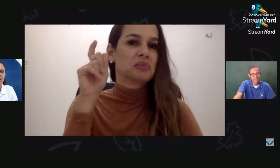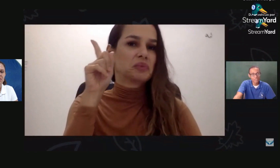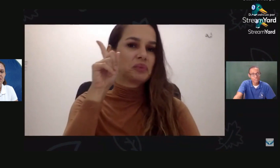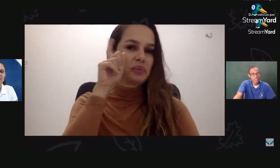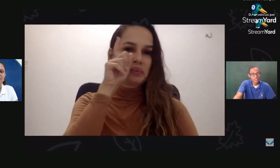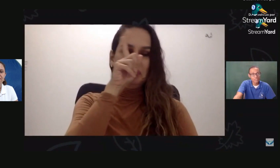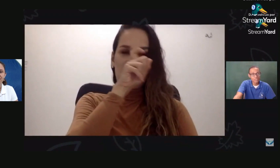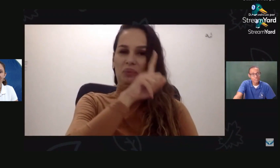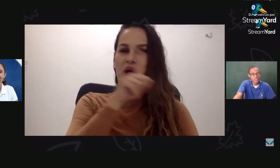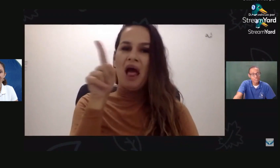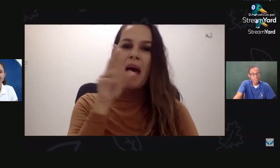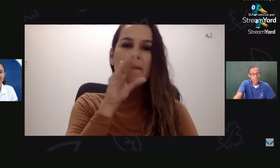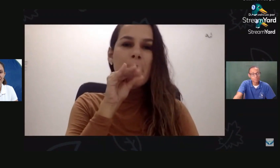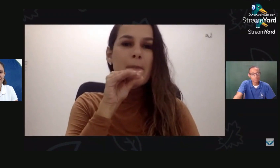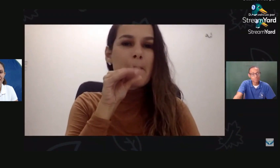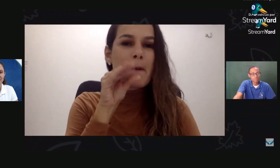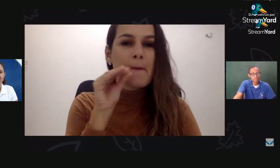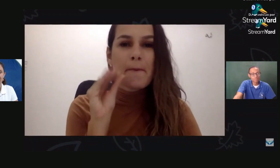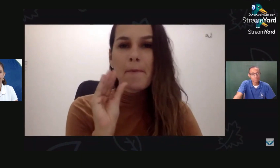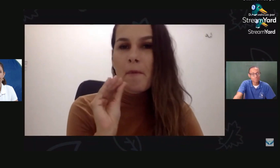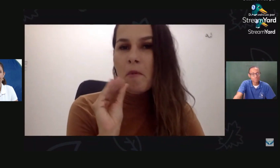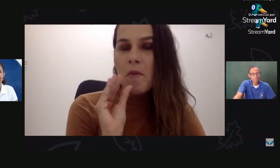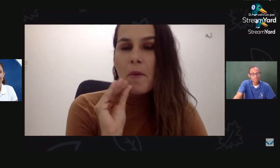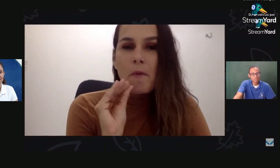mostro, né?